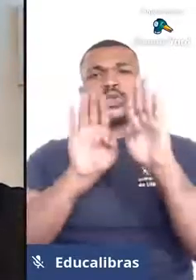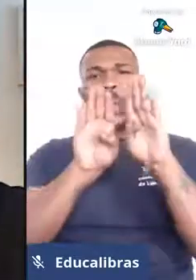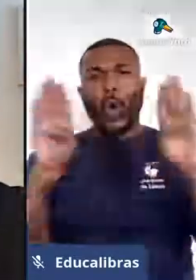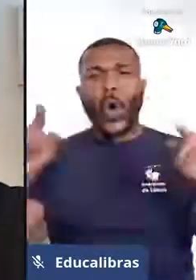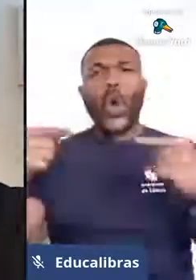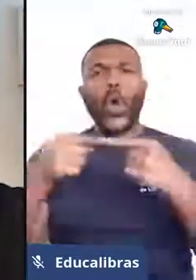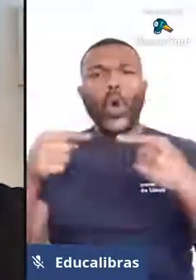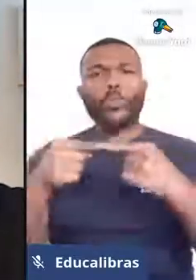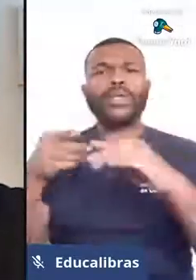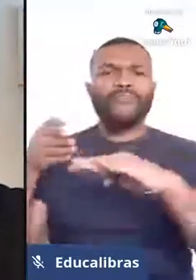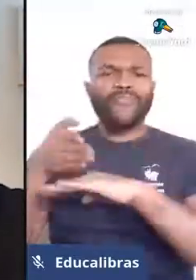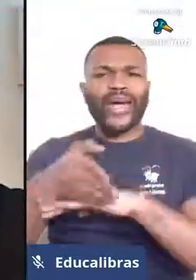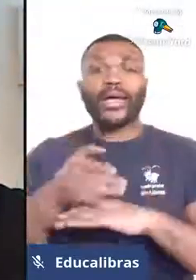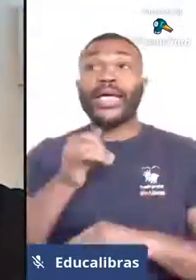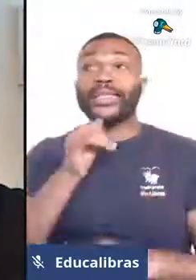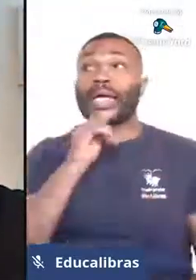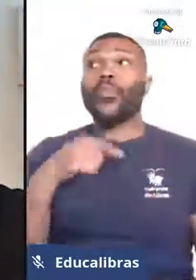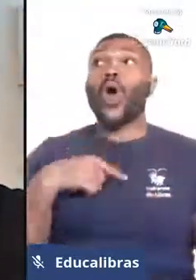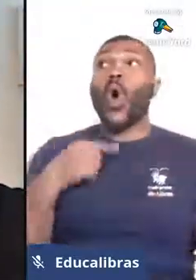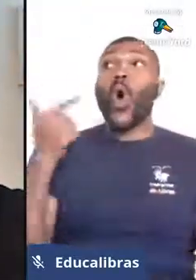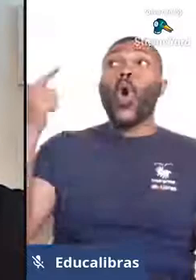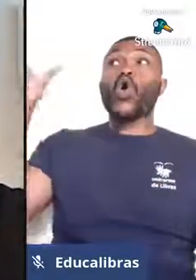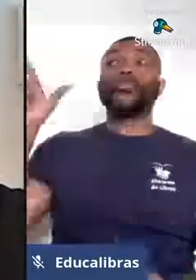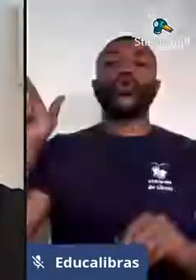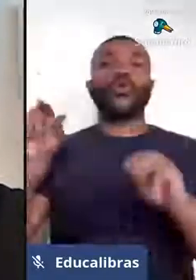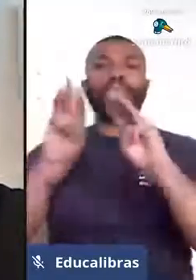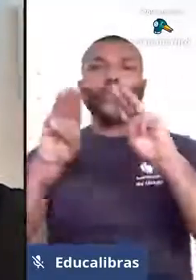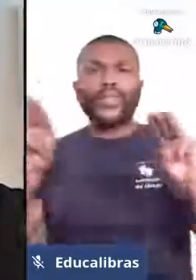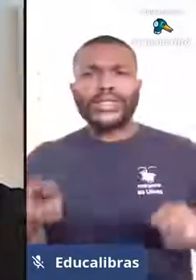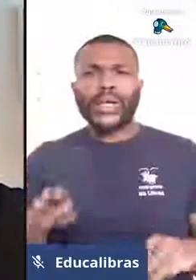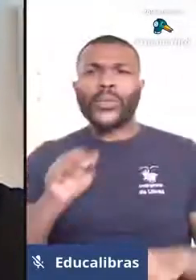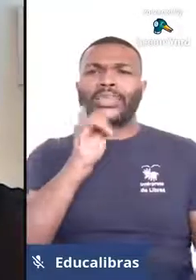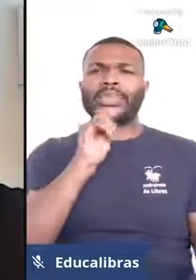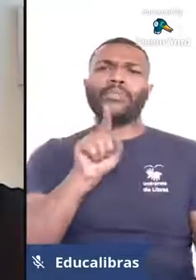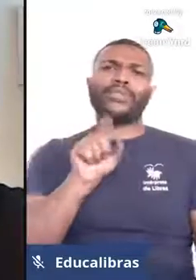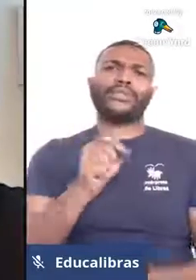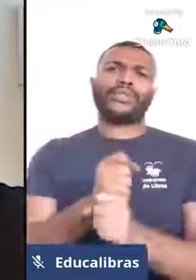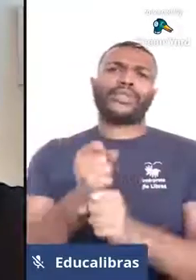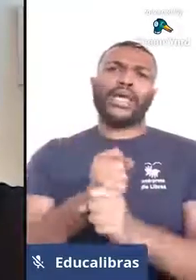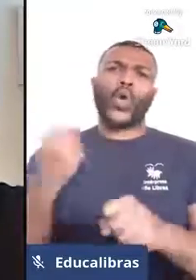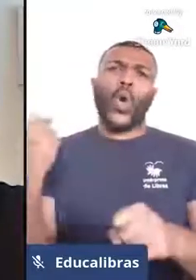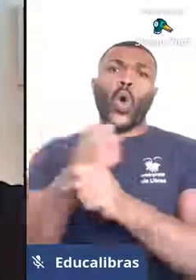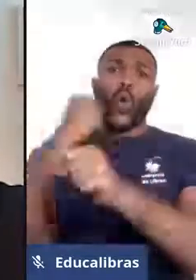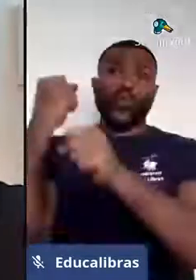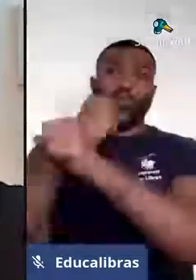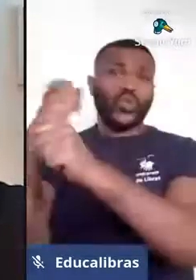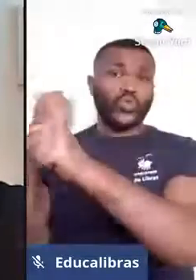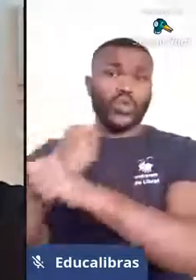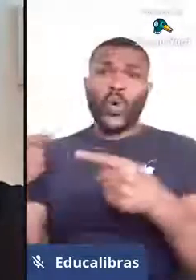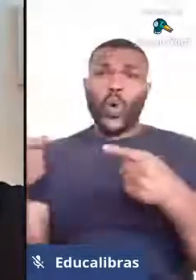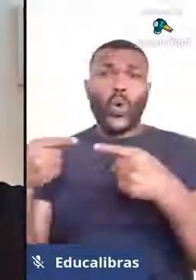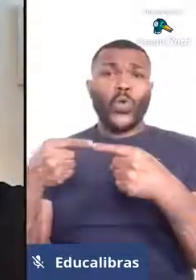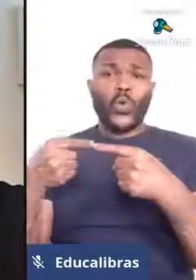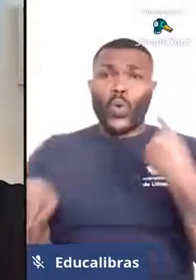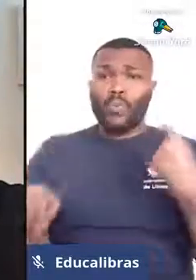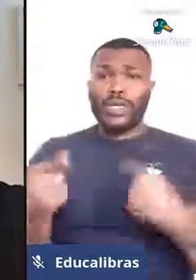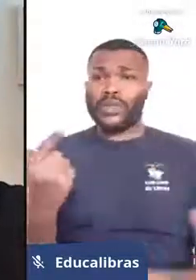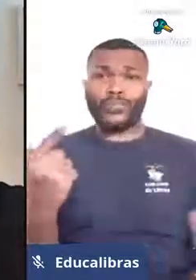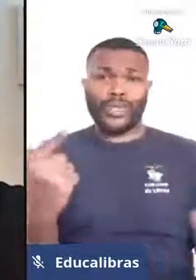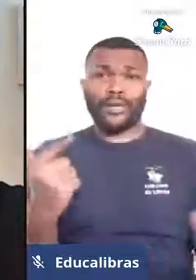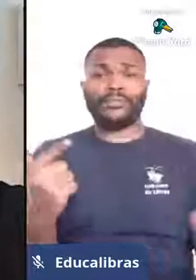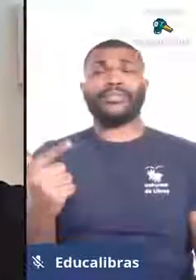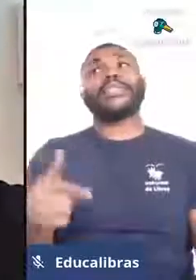são prédios históricos, construídos há 100 ou 150 anos atrás, em que realmente essa diversidade não